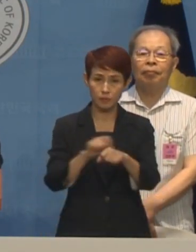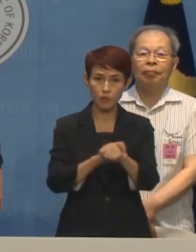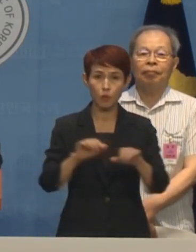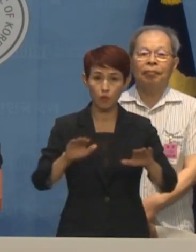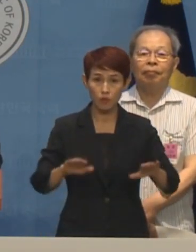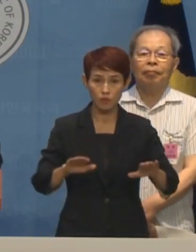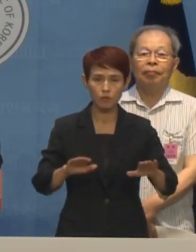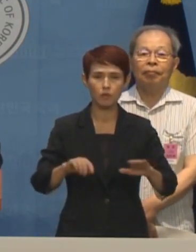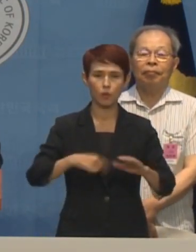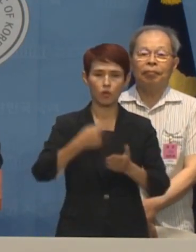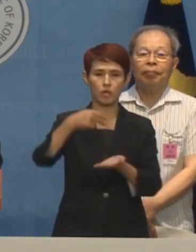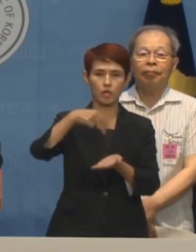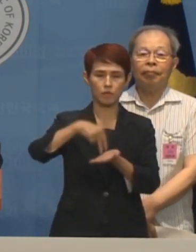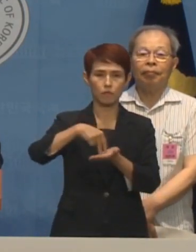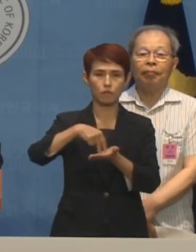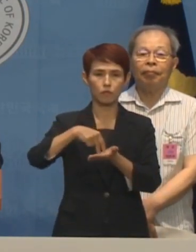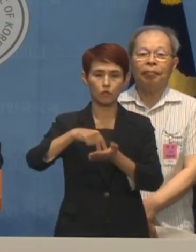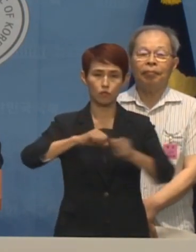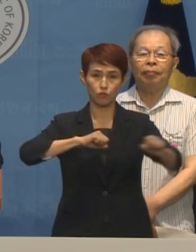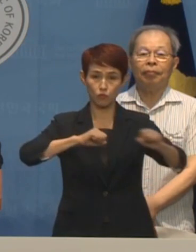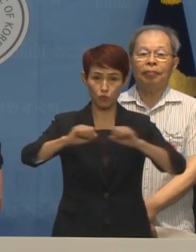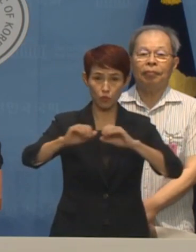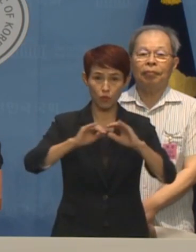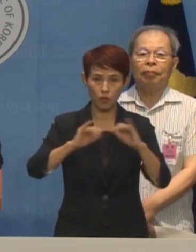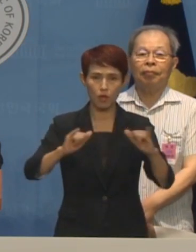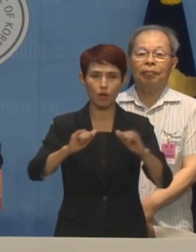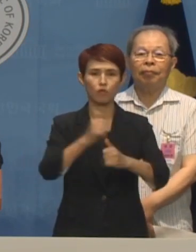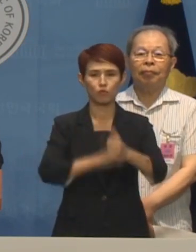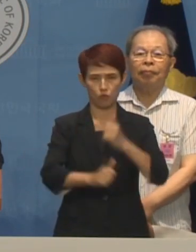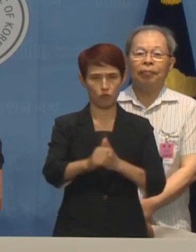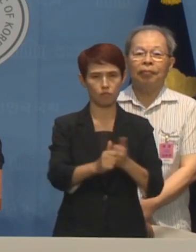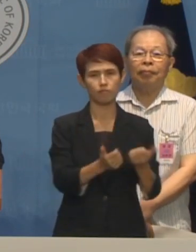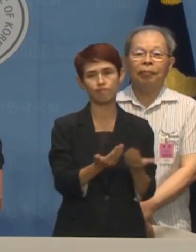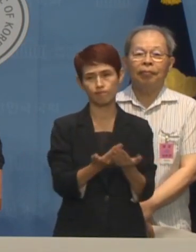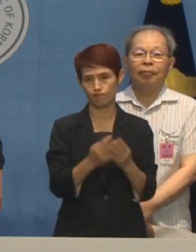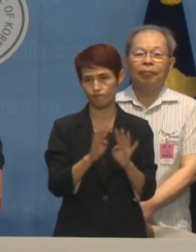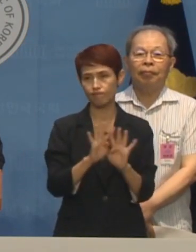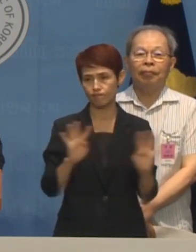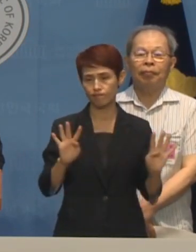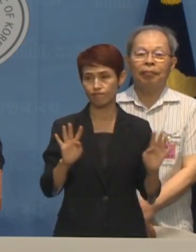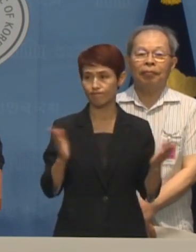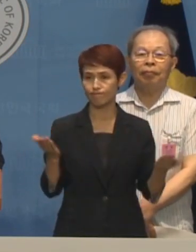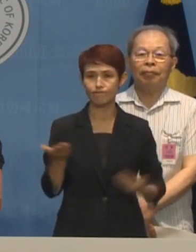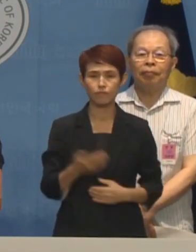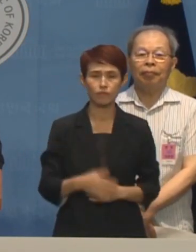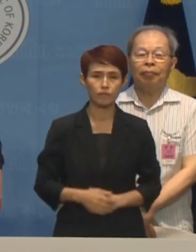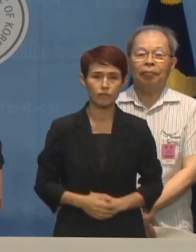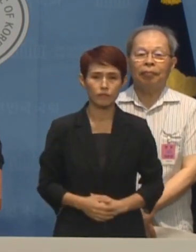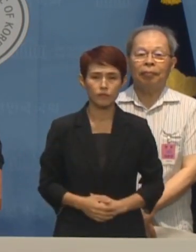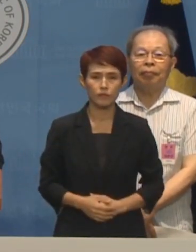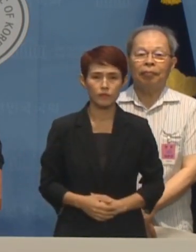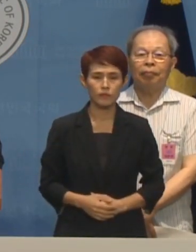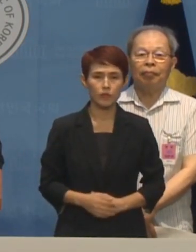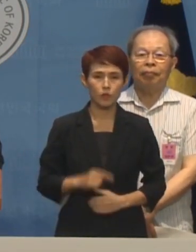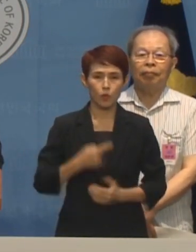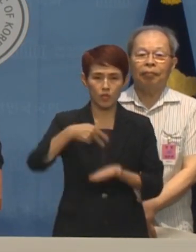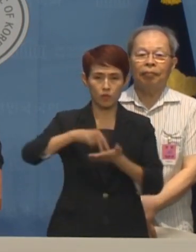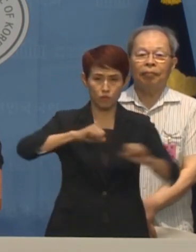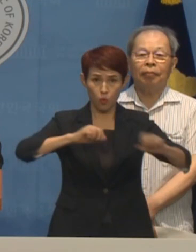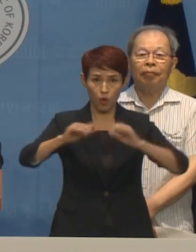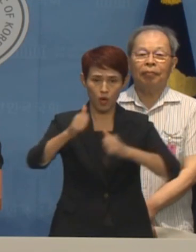오늘 독립운동가 후손분들께서 함께 해주셨습니다. 다들 아시겠지만